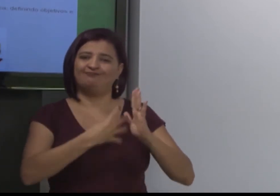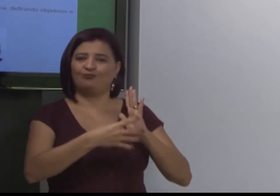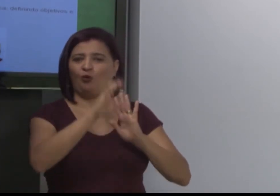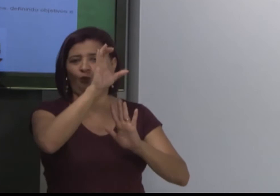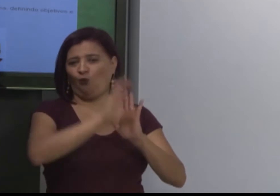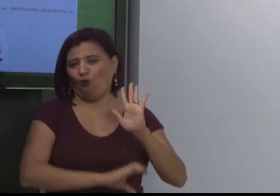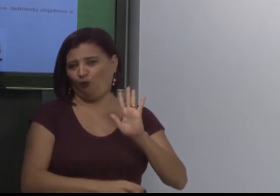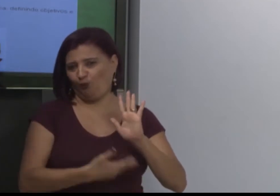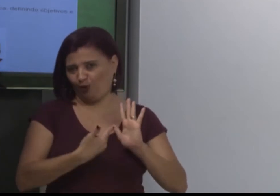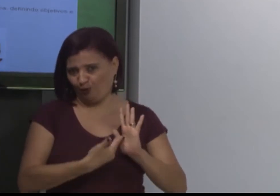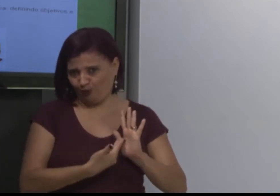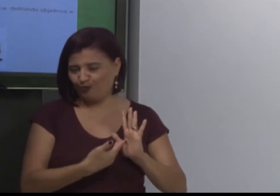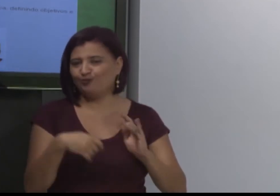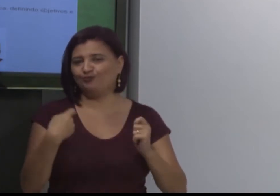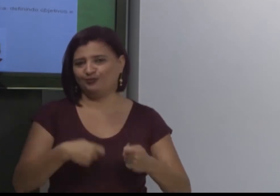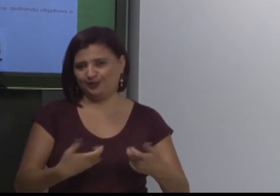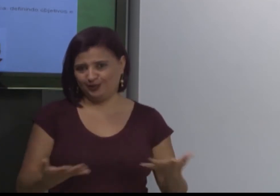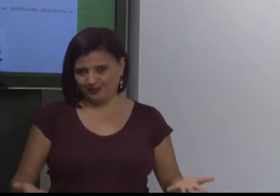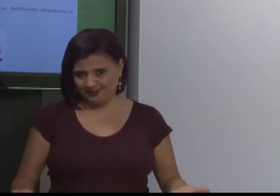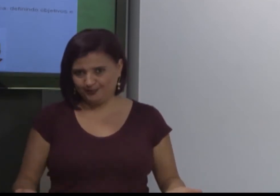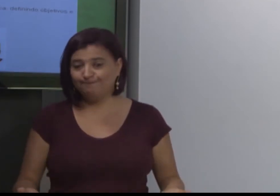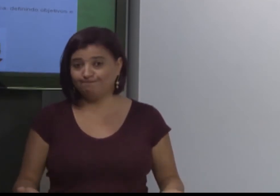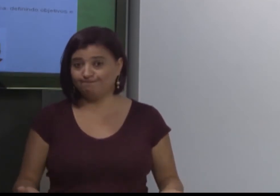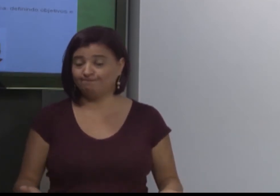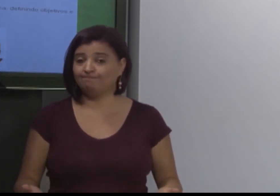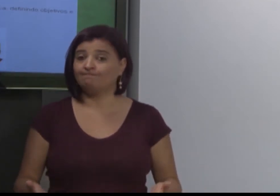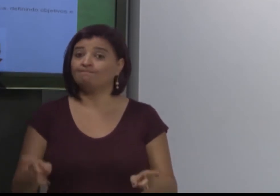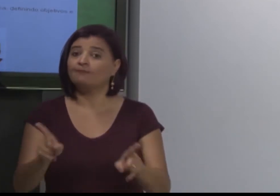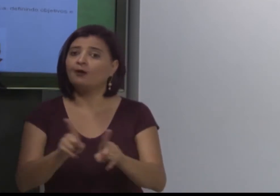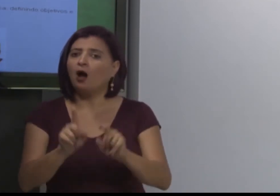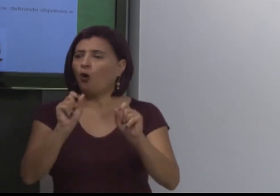um currículo para surdos.